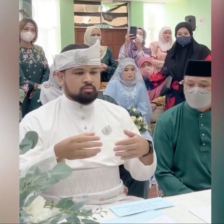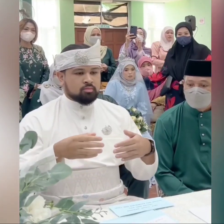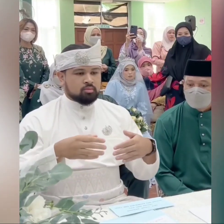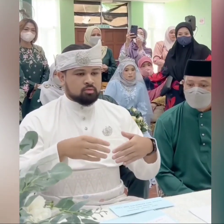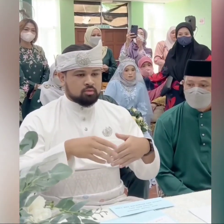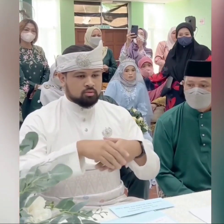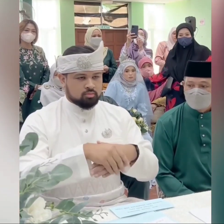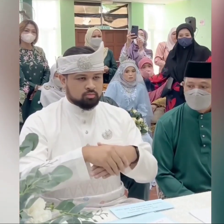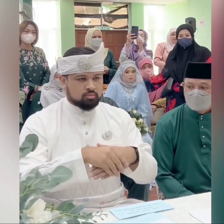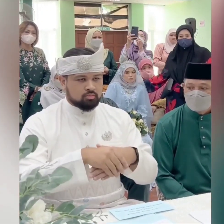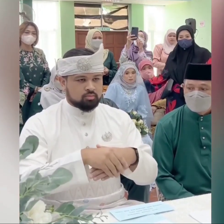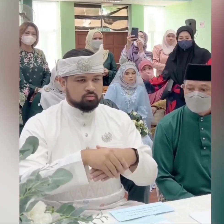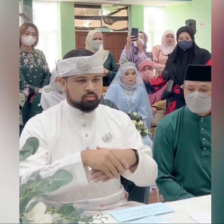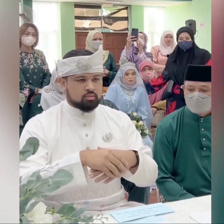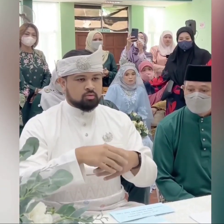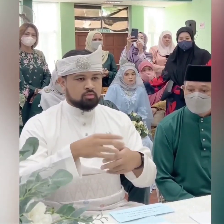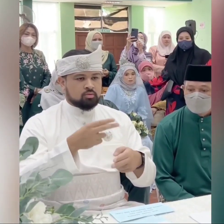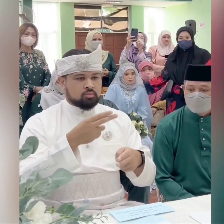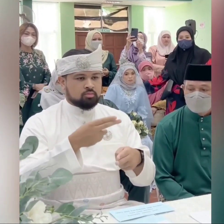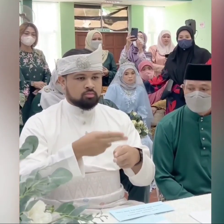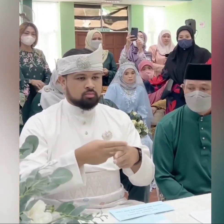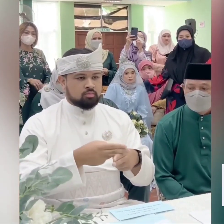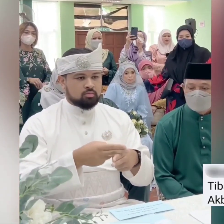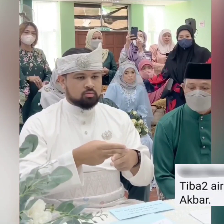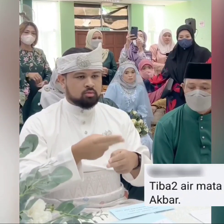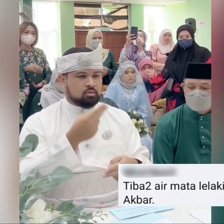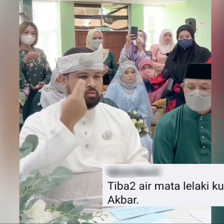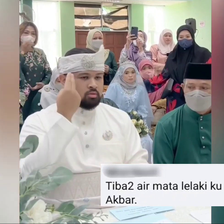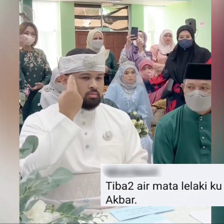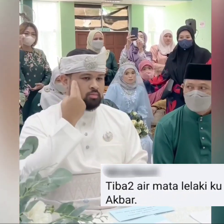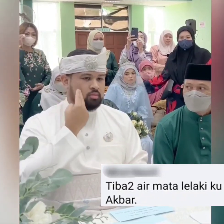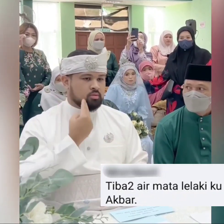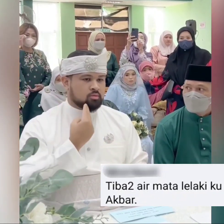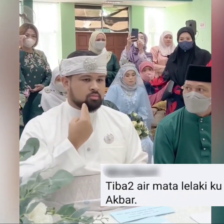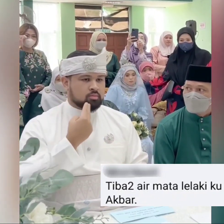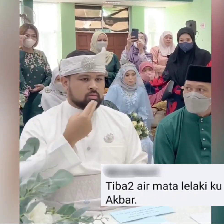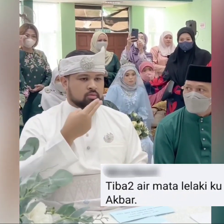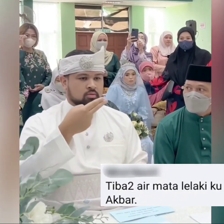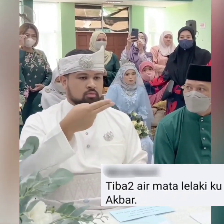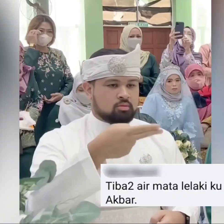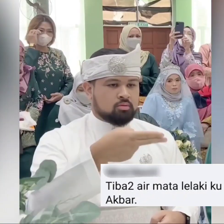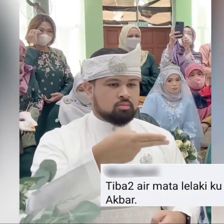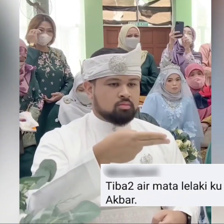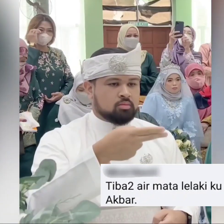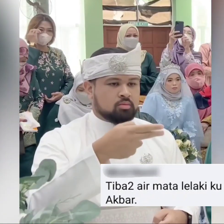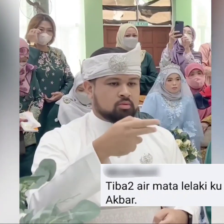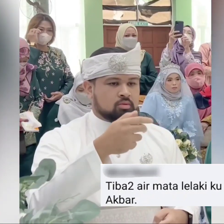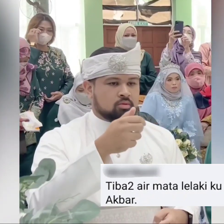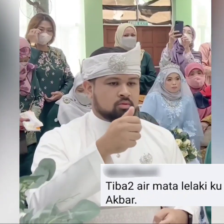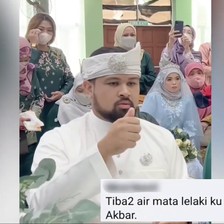nikah menggunakan bahasa isyarat sambil dibantu oleh seorang wanita. Lebih manis lagi apabila